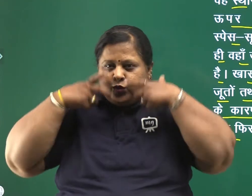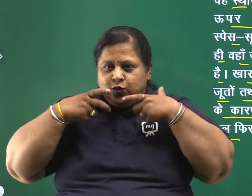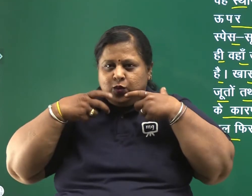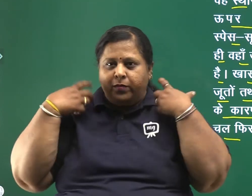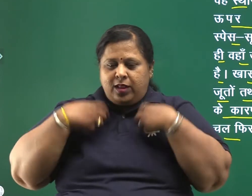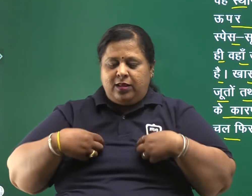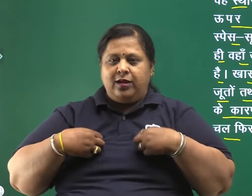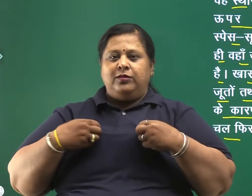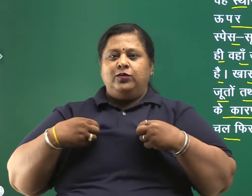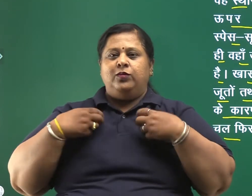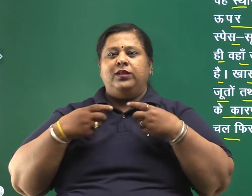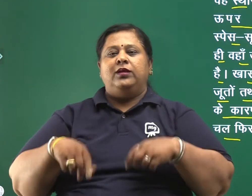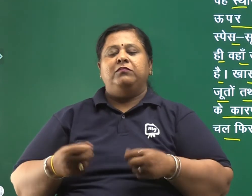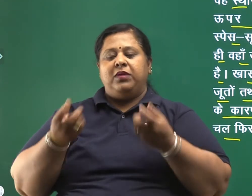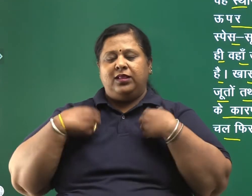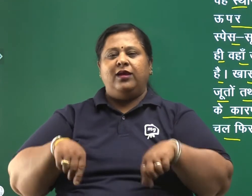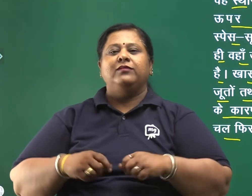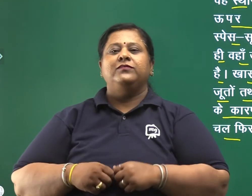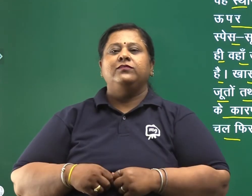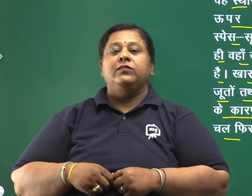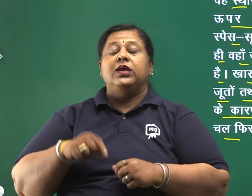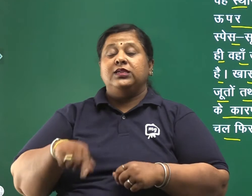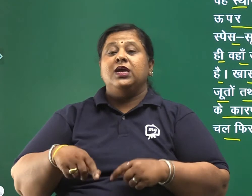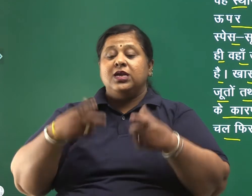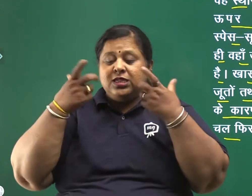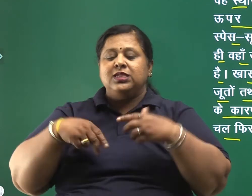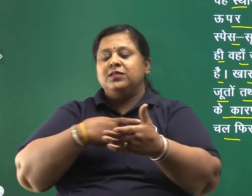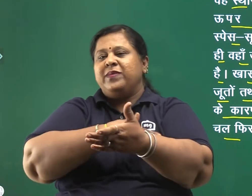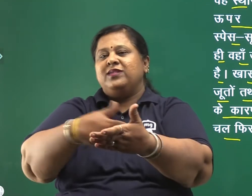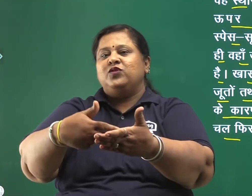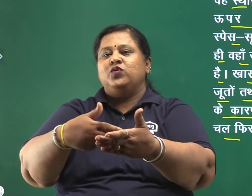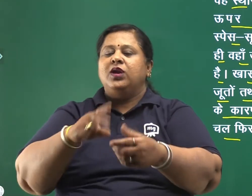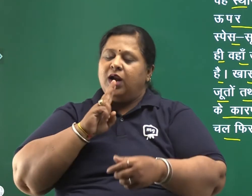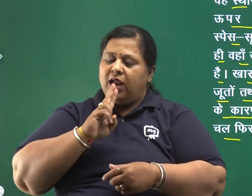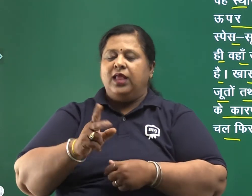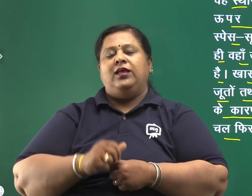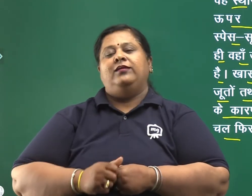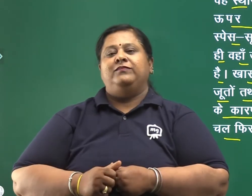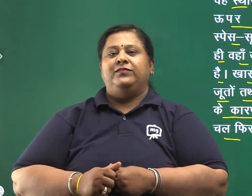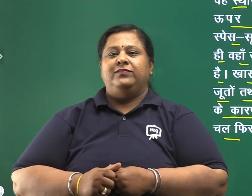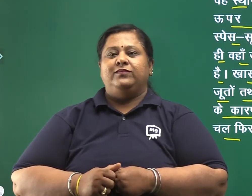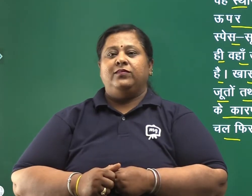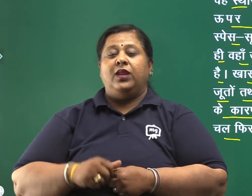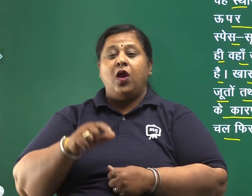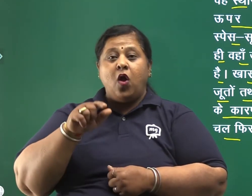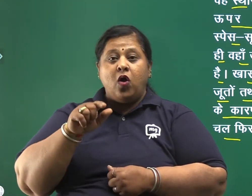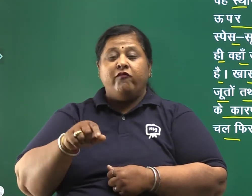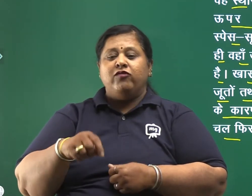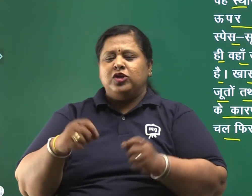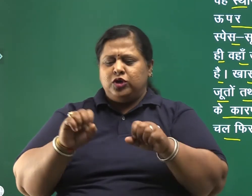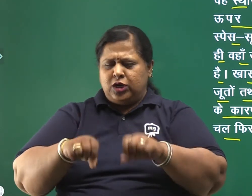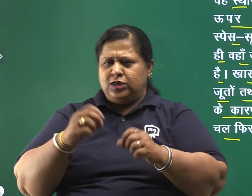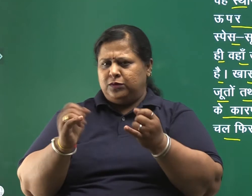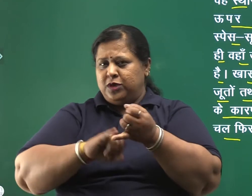हैं जिसे स्पेस सूट कहा जाता है, और विशेष प्रकार के